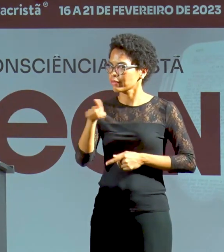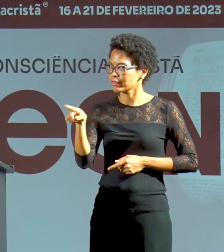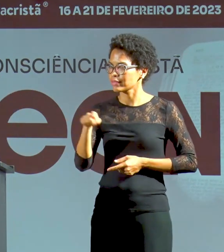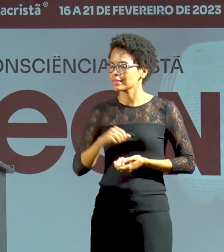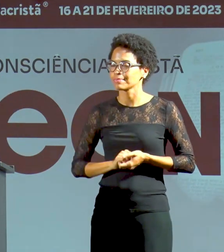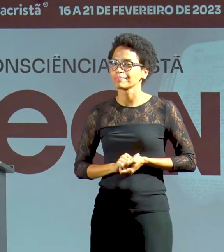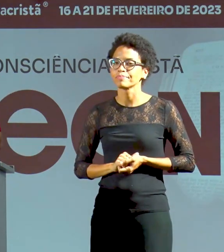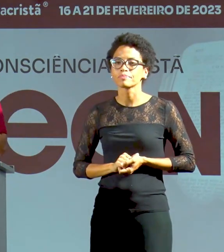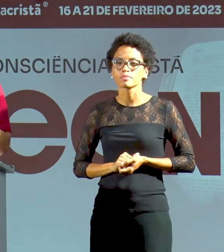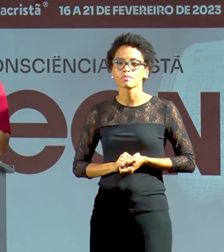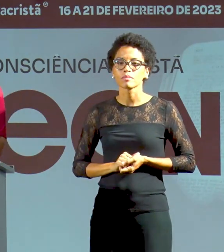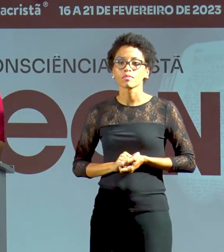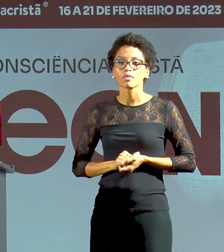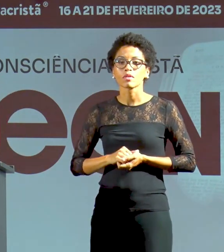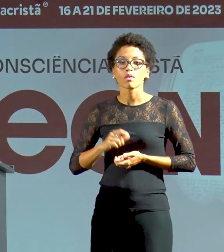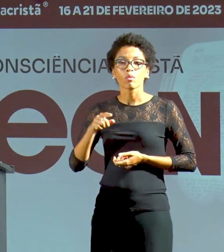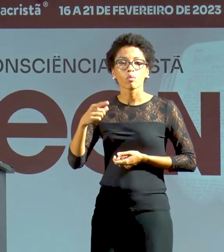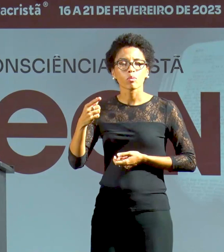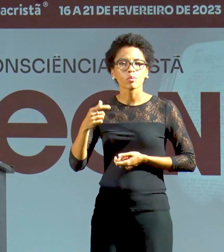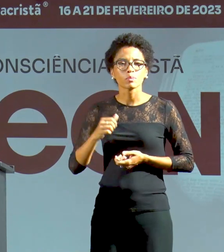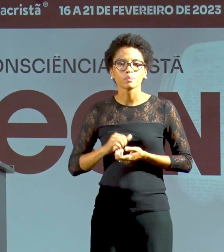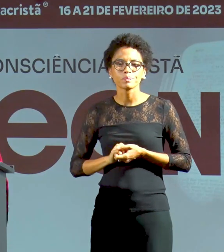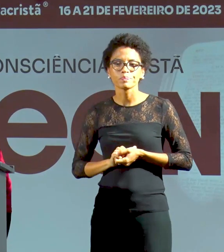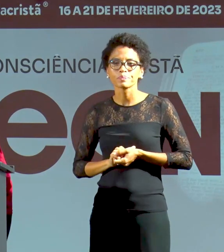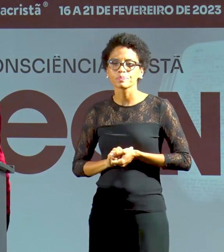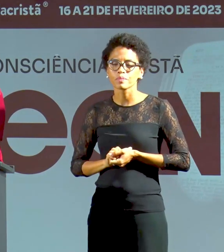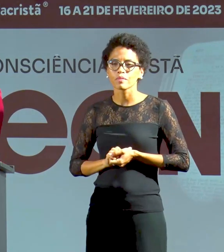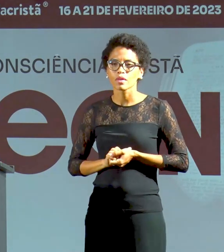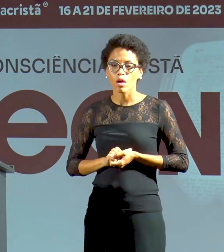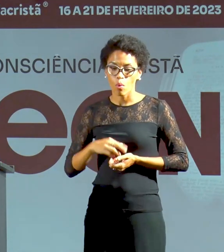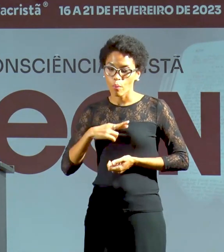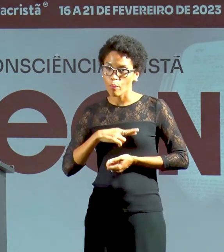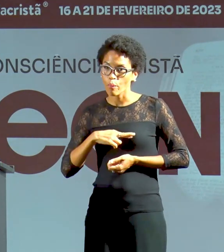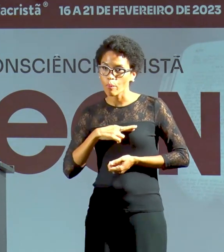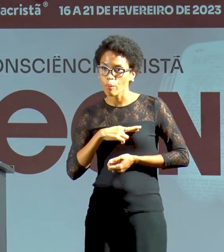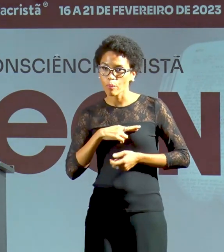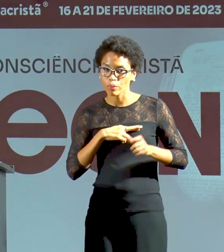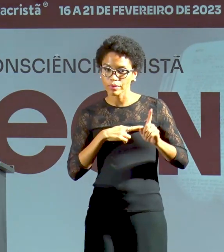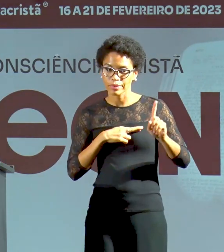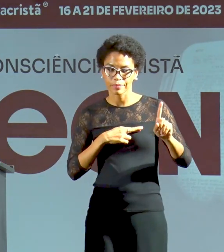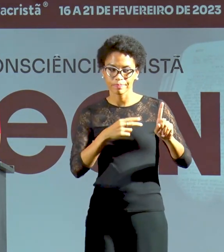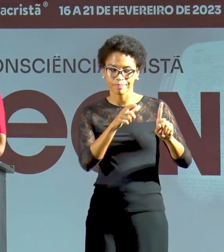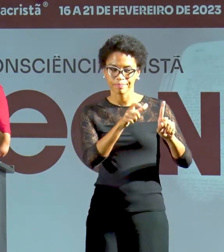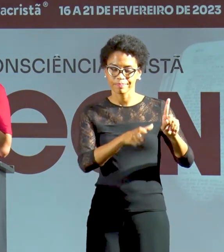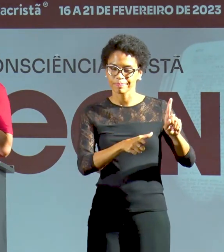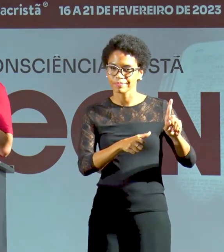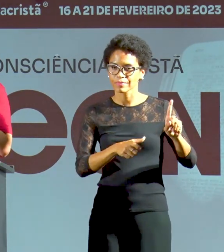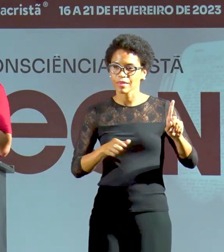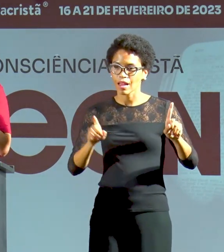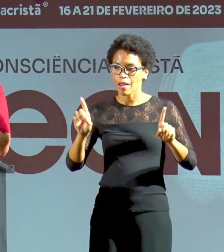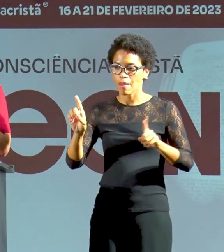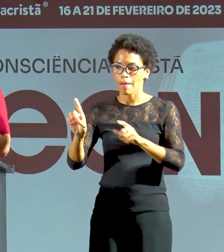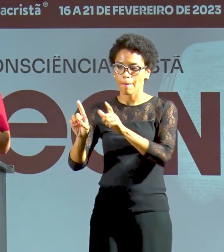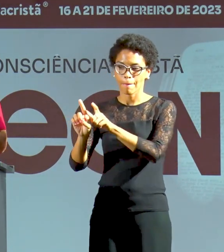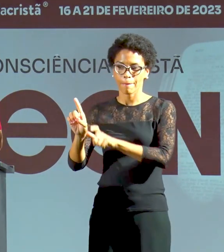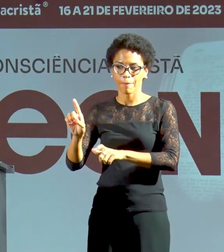Deixa Eu Dizer para vocês uma coisa Rute e Boaz eram iguais eles eram iguais